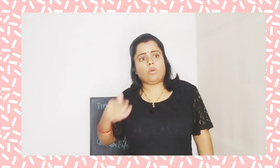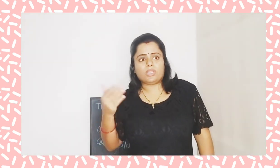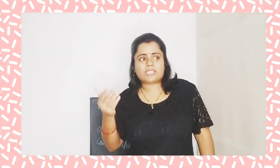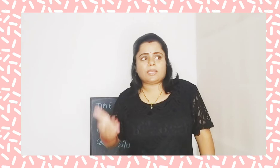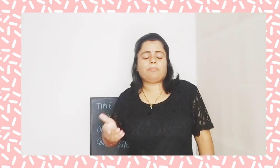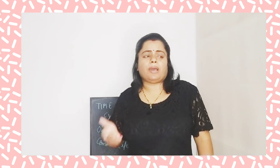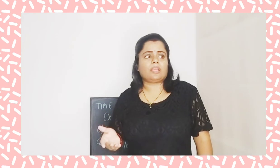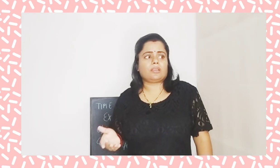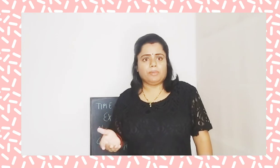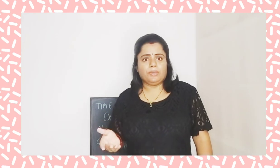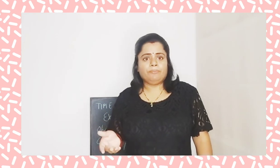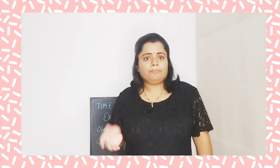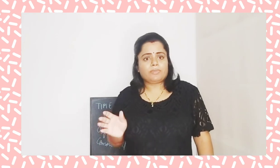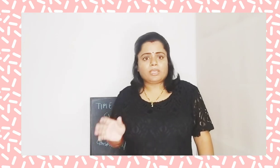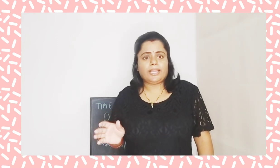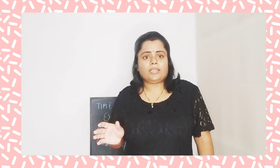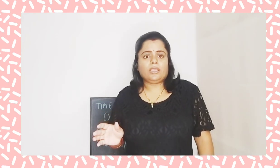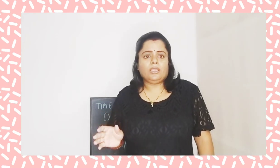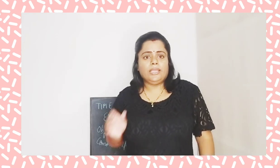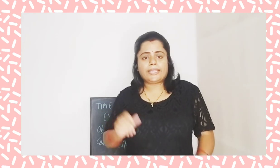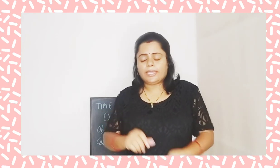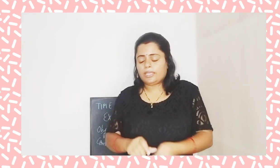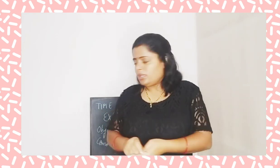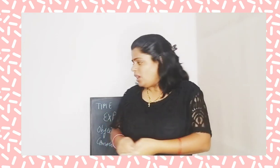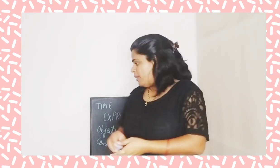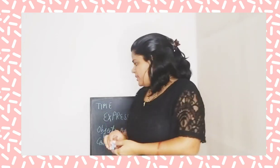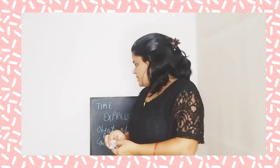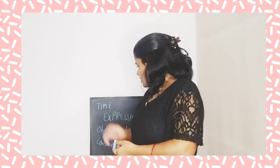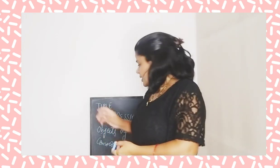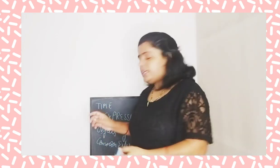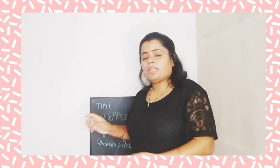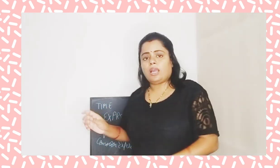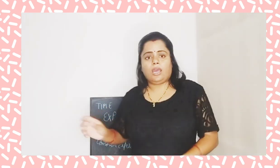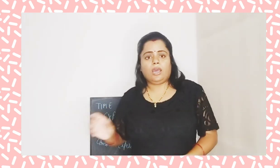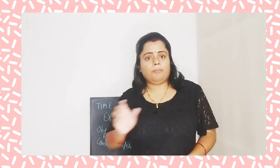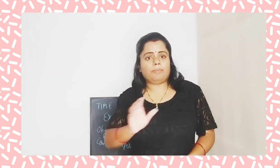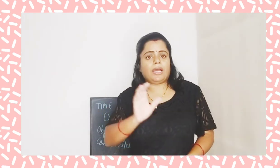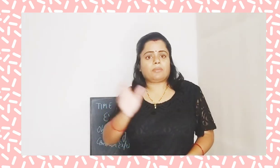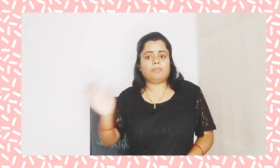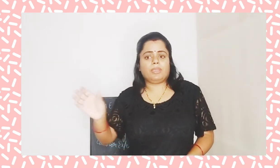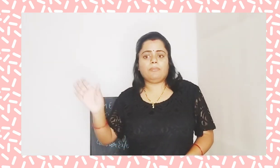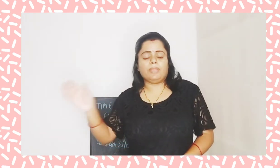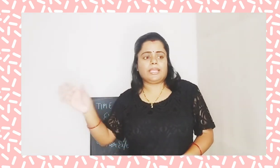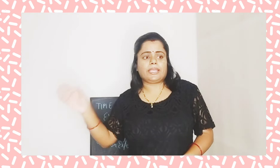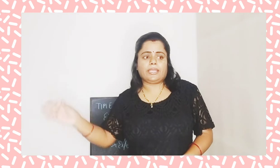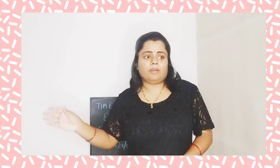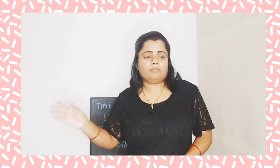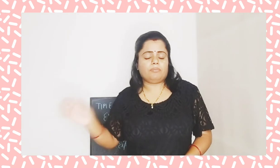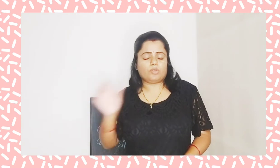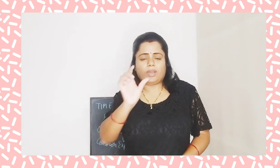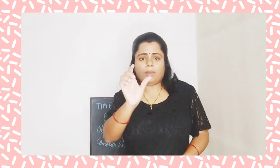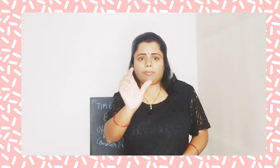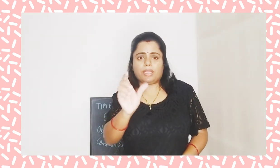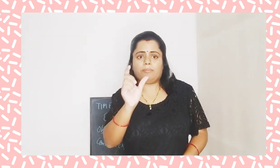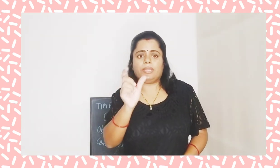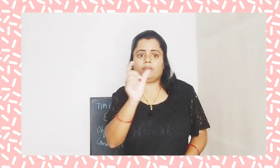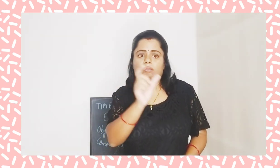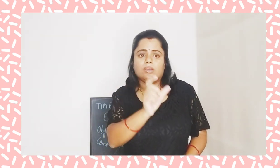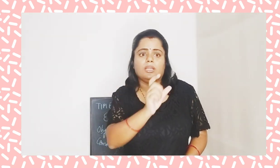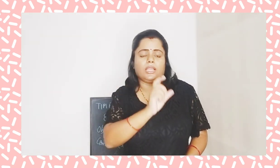से पार्क में, right? लेकिन हमें ये है कि हाँ, हम पार्क में मिलेंगे. हम तो वहाँ पर हमने द लगाना